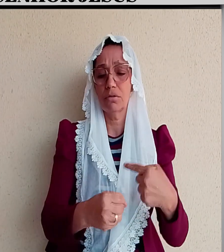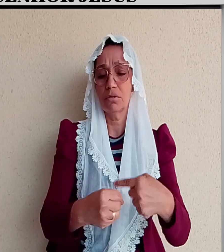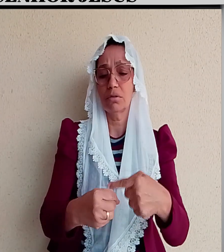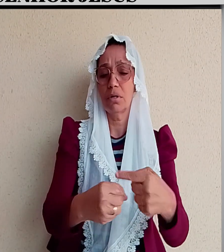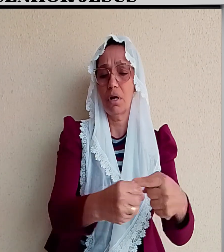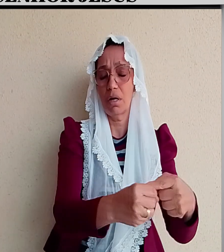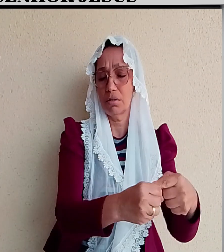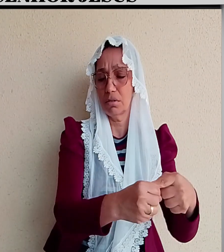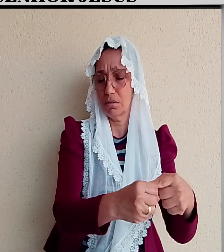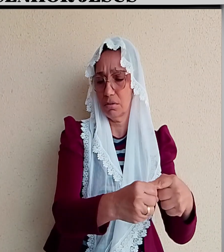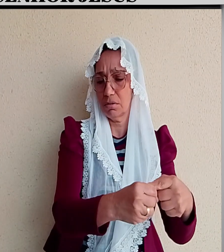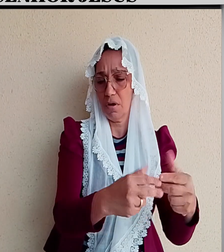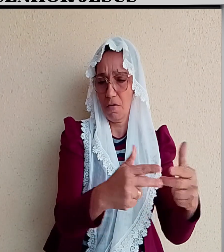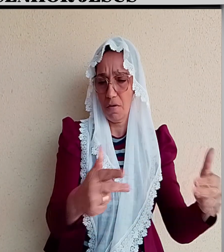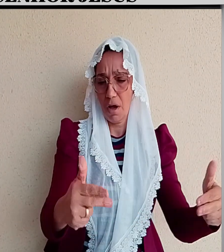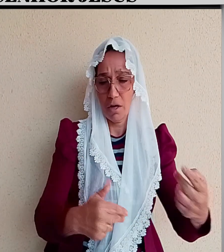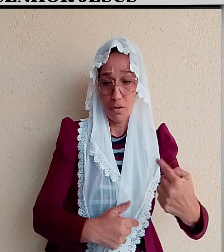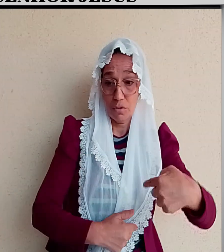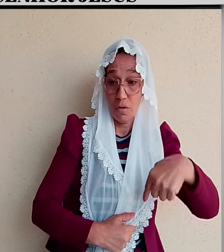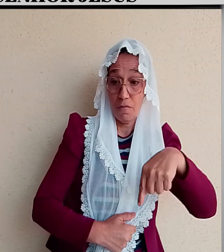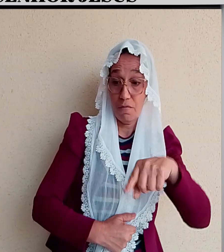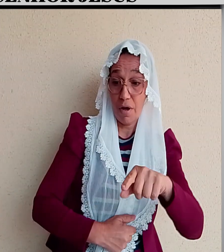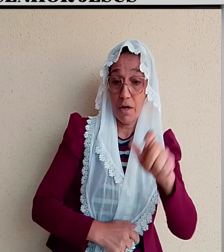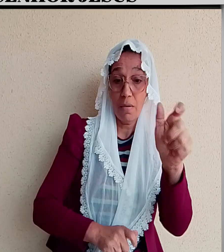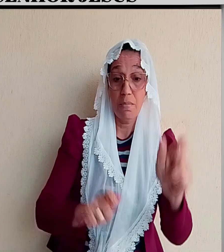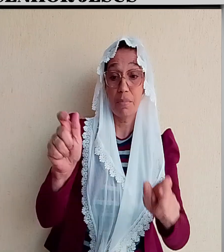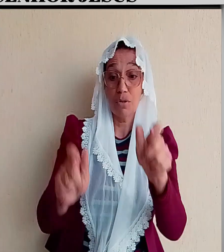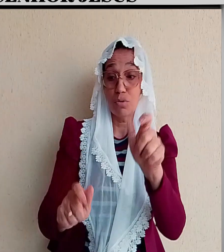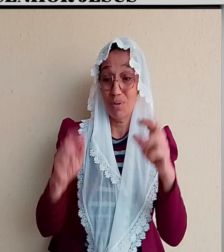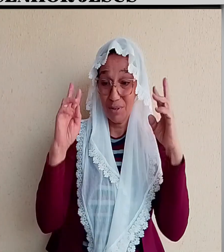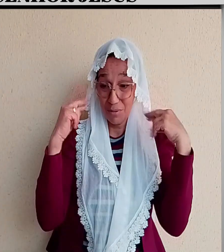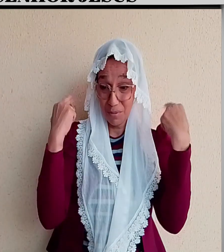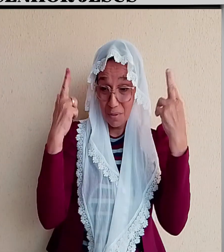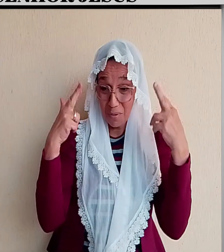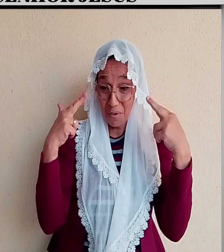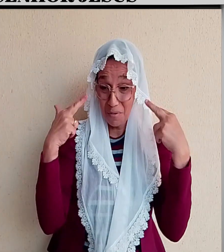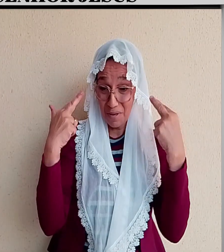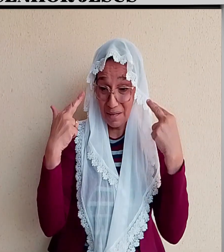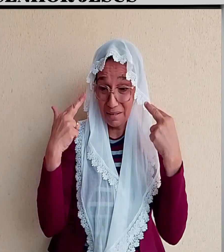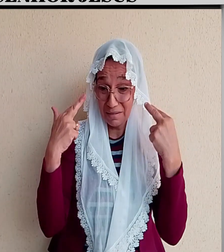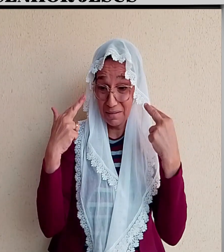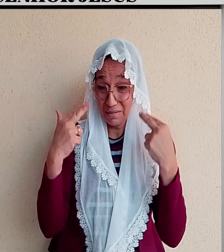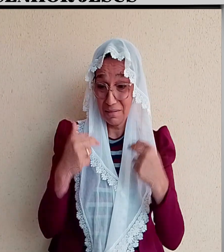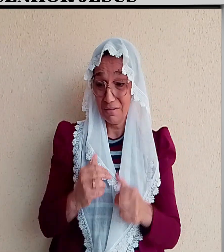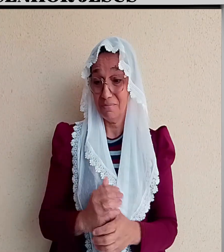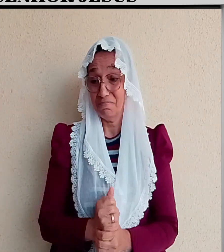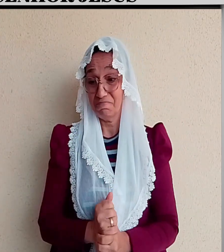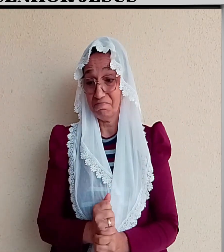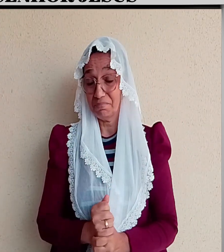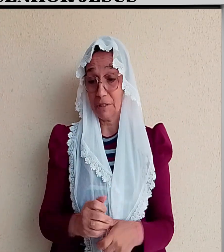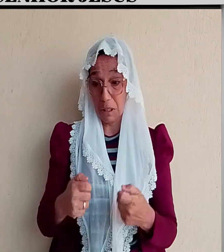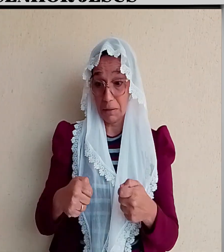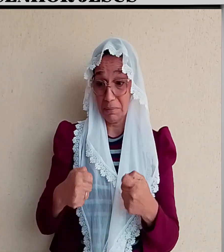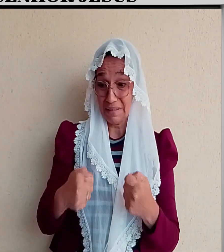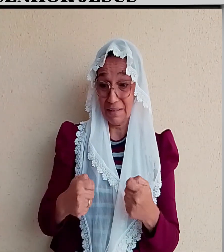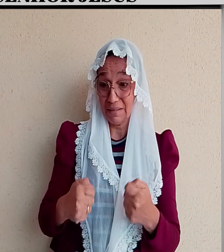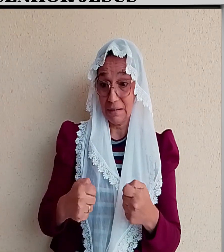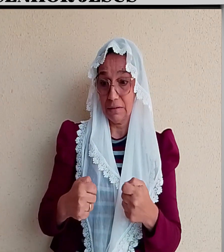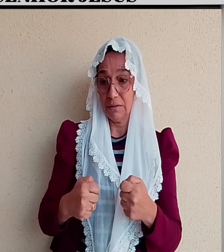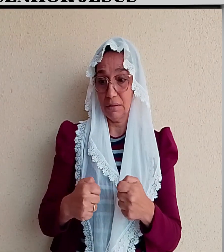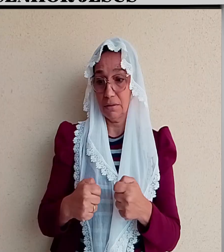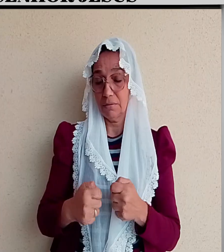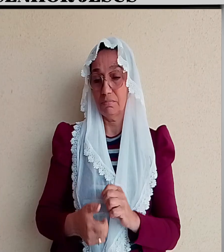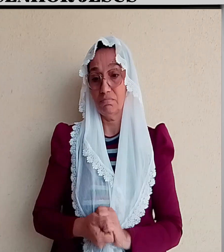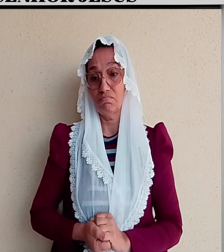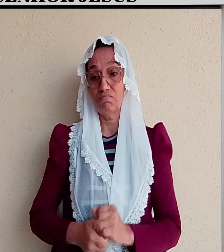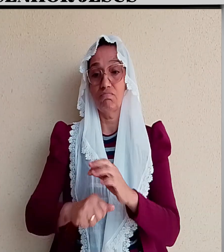perdidas da casa de Israel. E indo pregai, dizendo: É chegado o reino dos céus. Curai os enfermos, limpai os leprosos,